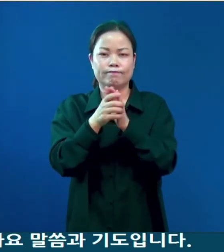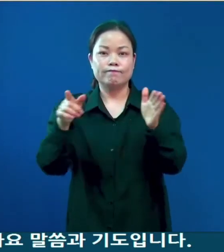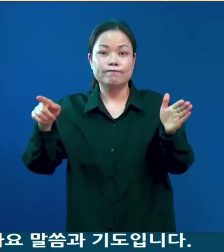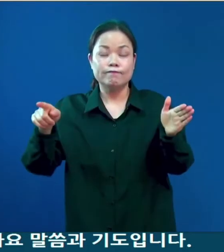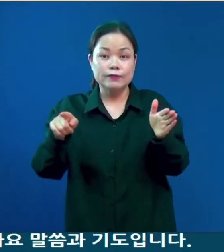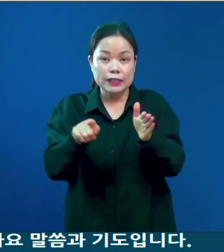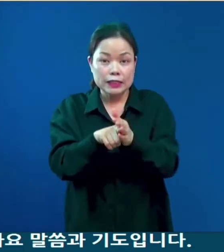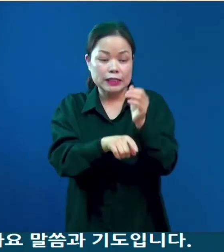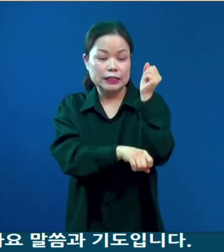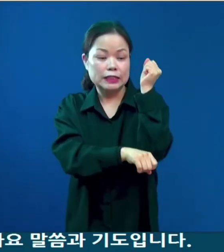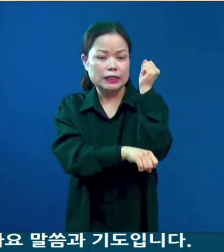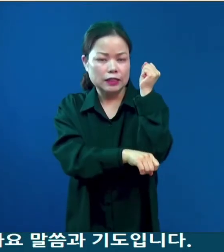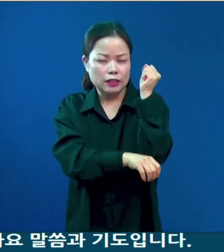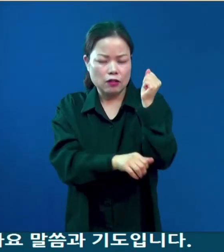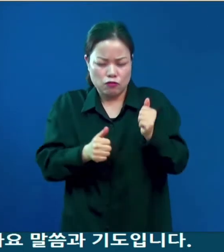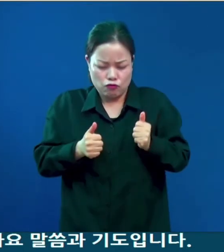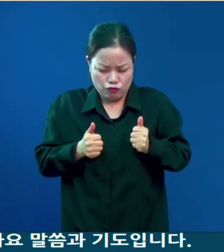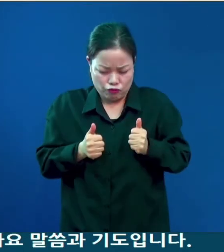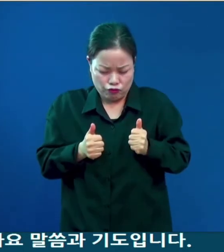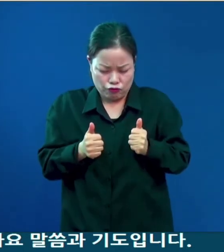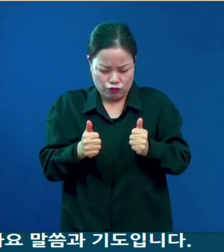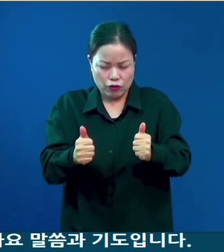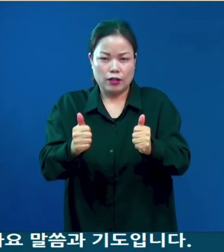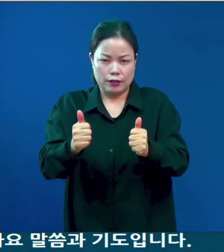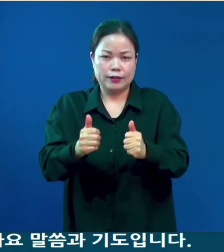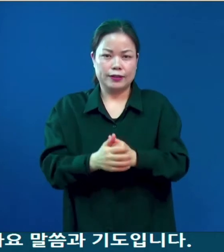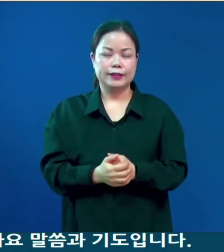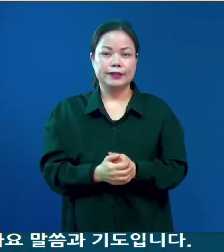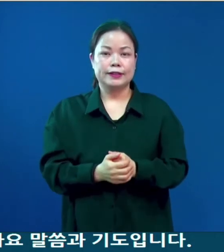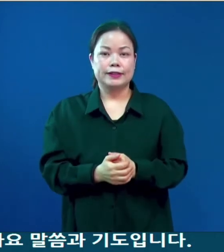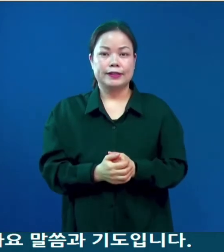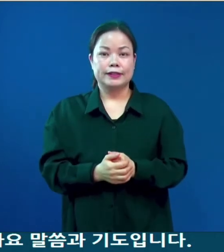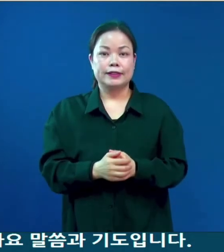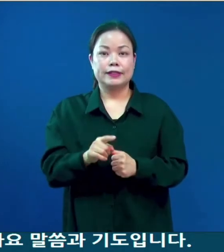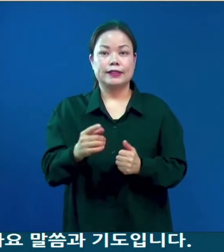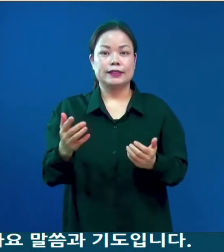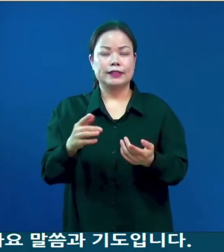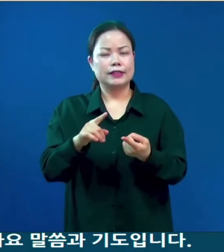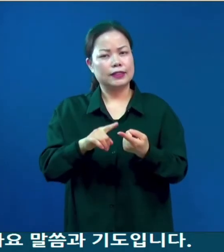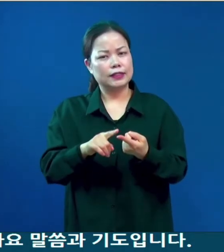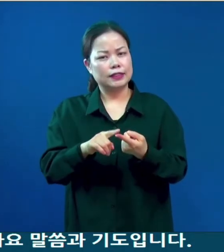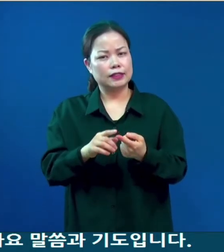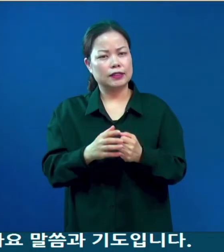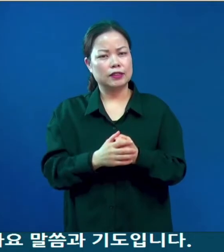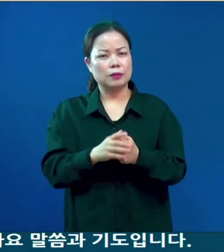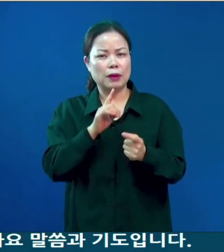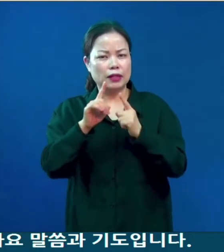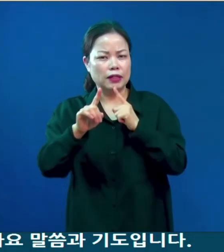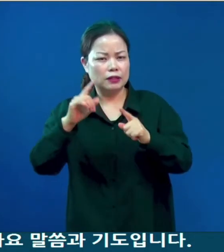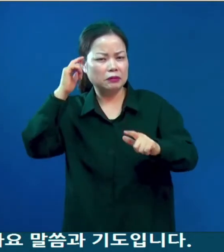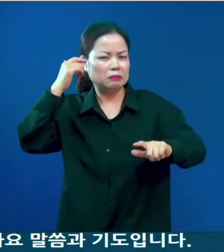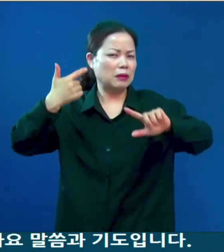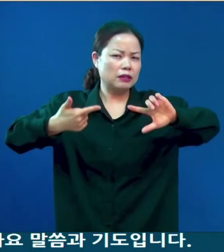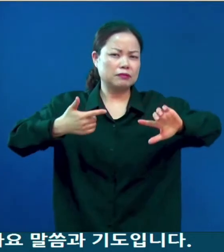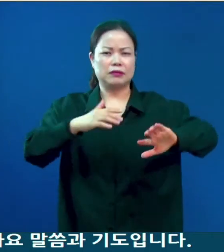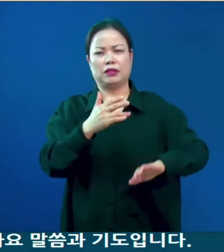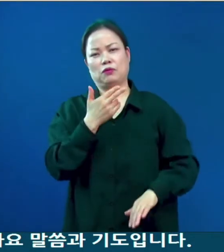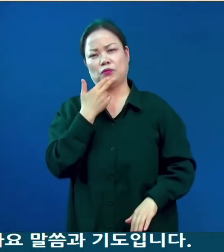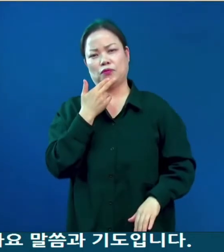신앙의 기본기에 충실해야 한다. 이 말에 이의를 다실 분은 한 분도 없으실